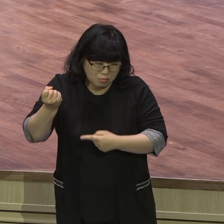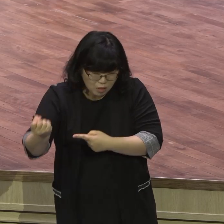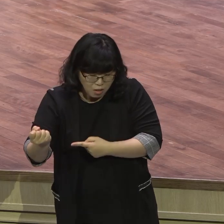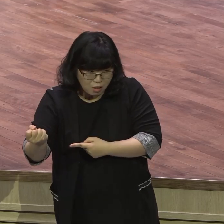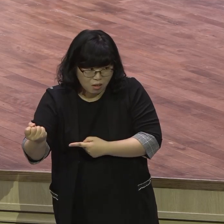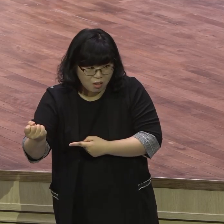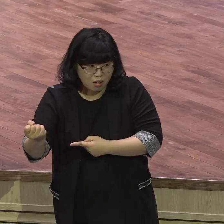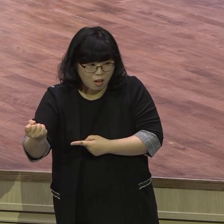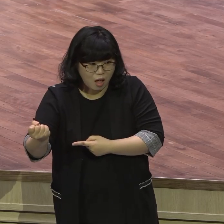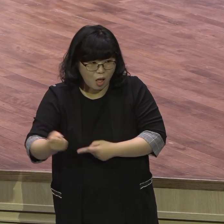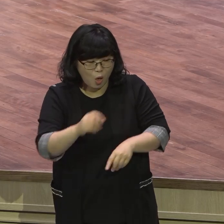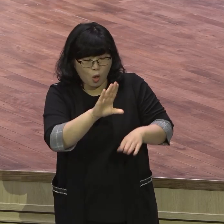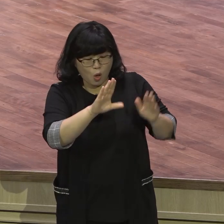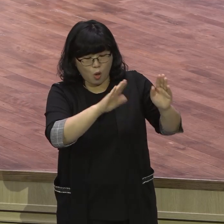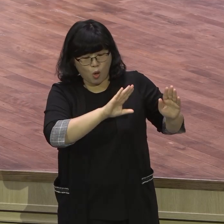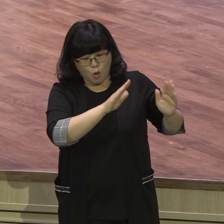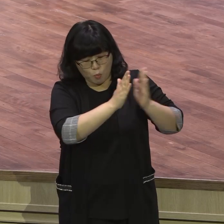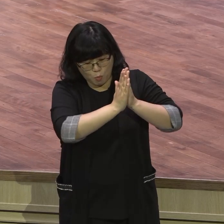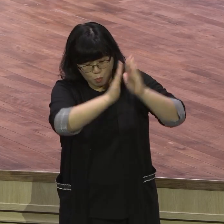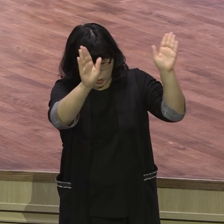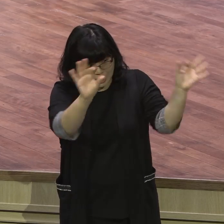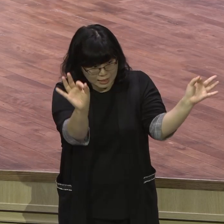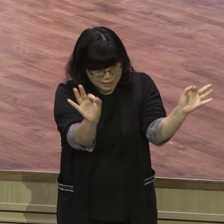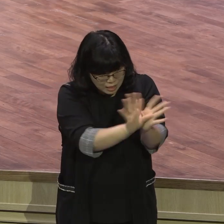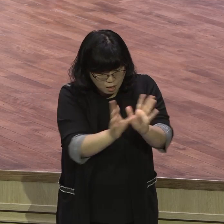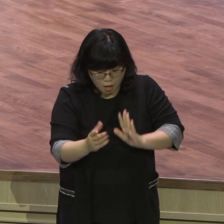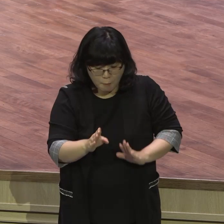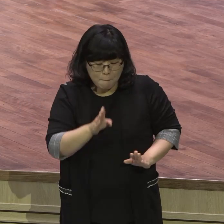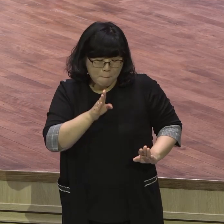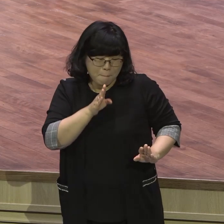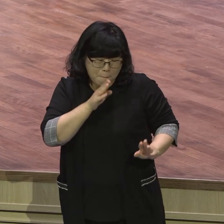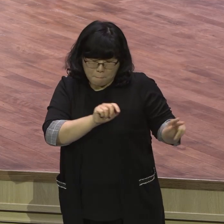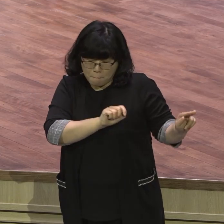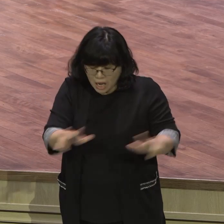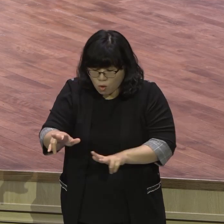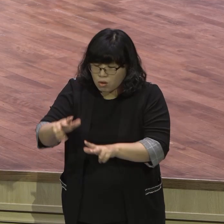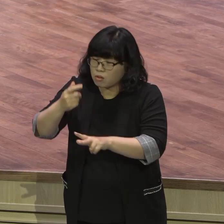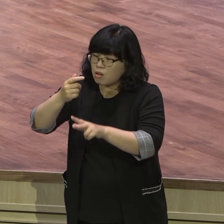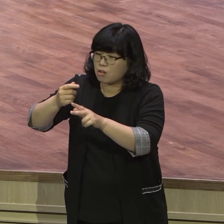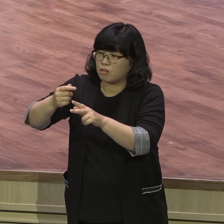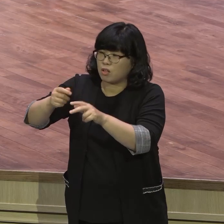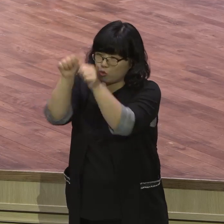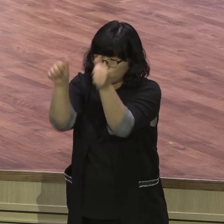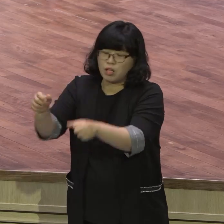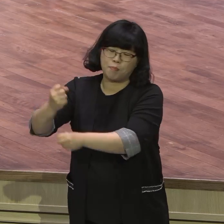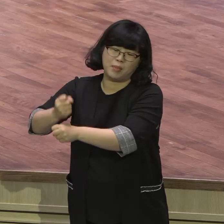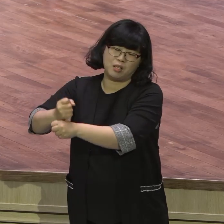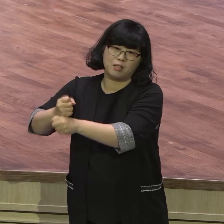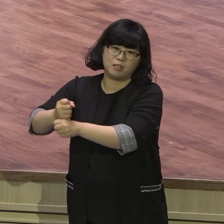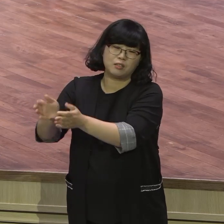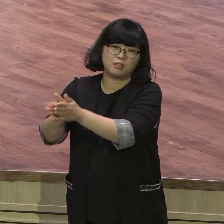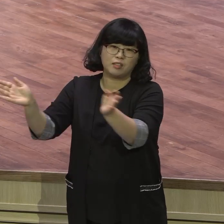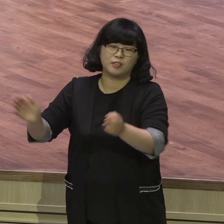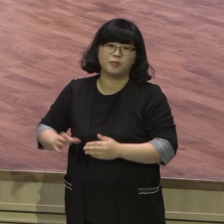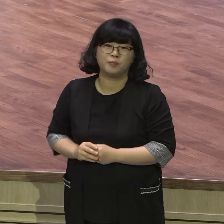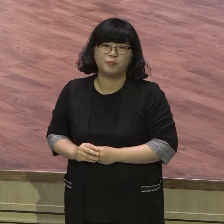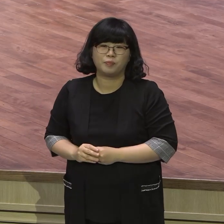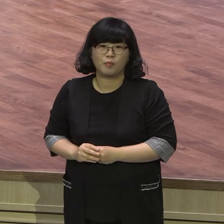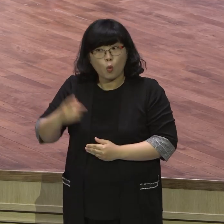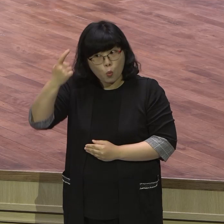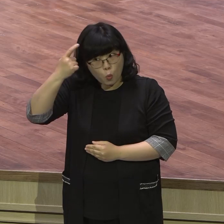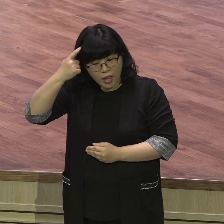애틀이라고. 그런데 이것이 체질가 깊이 모여 내면 속에 뿌리가 바뀌어 있어요. 뿌리가